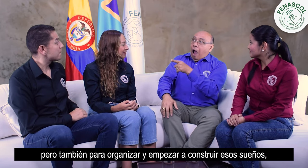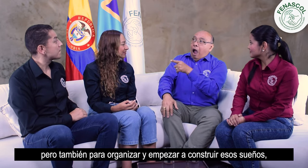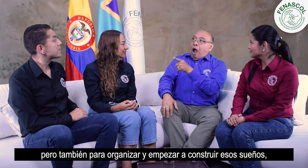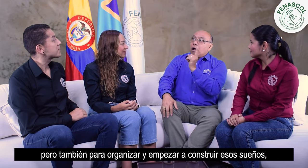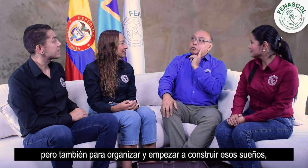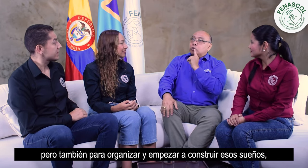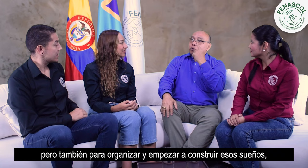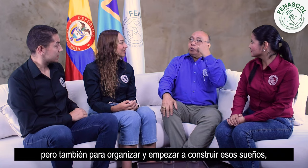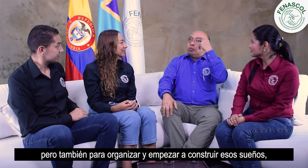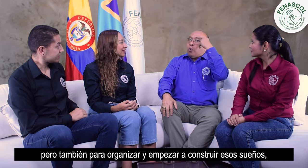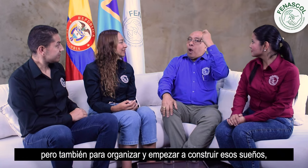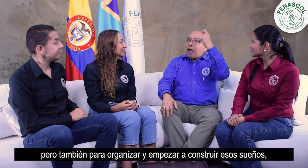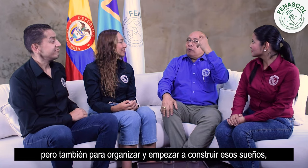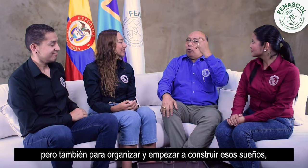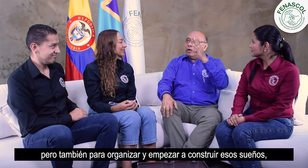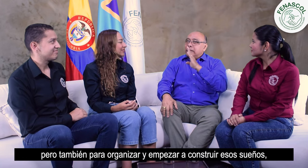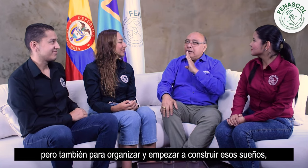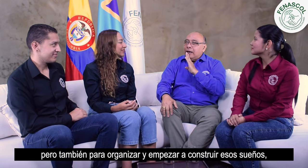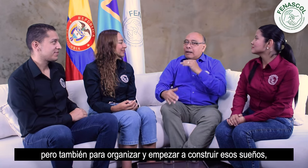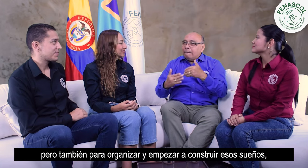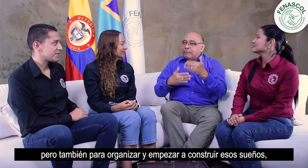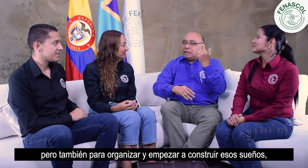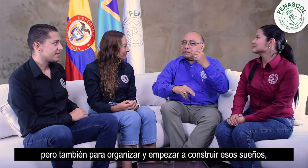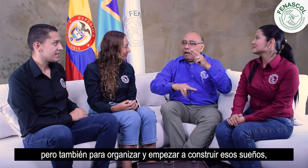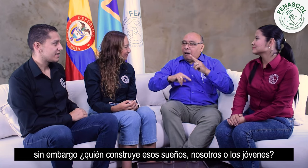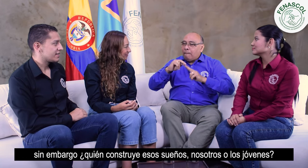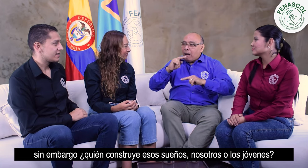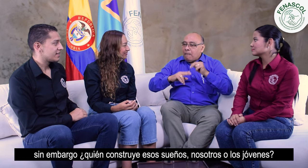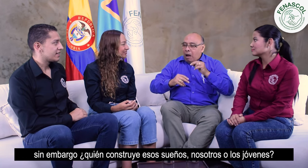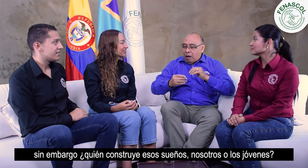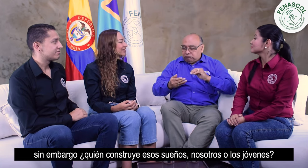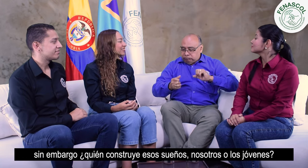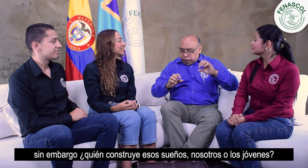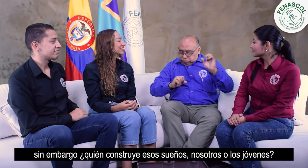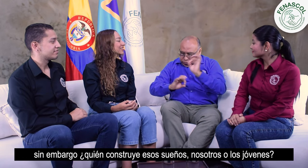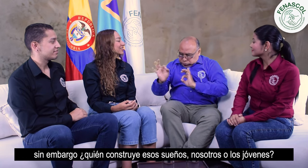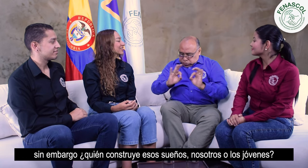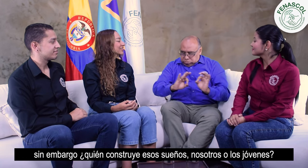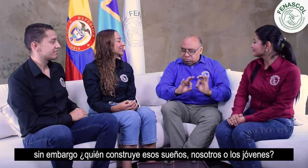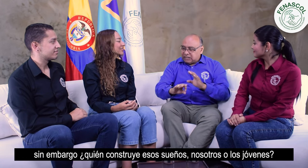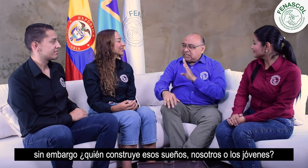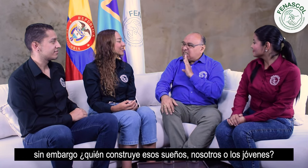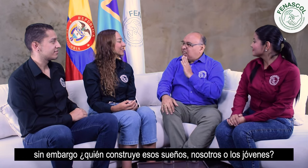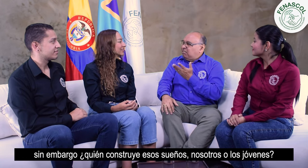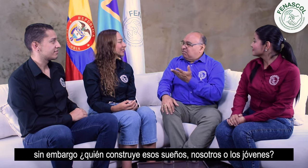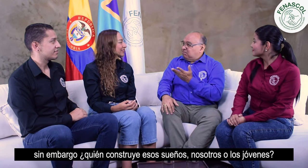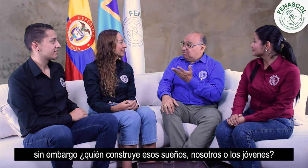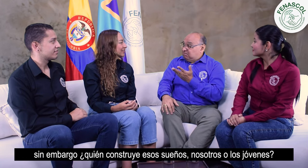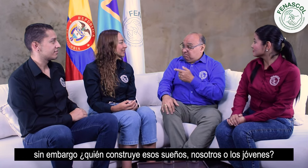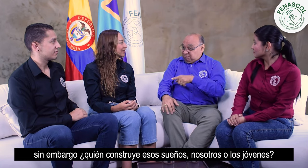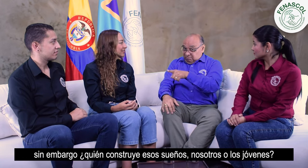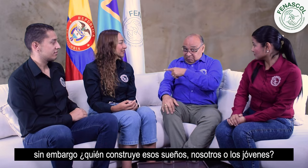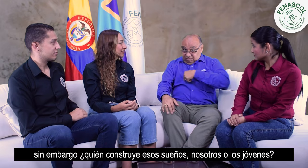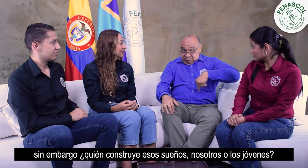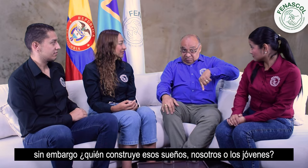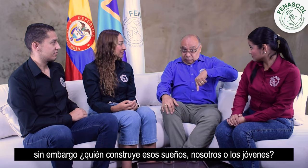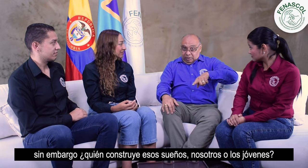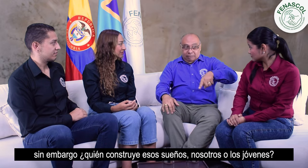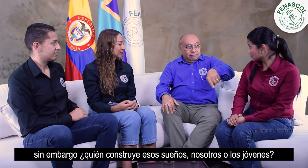también para organizar y empezar a construir esos sueños. Sin embargo, ¿quién construye esos sueños? ¿Nosotros o los jóvenes?